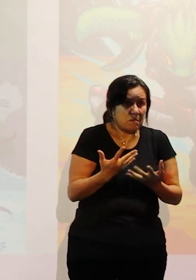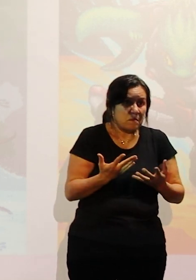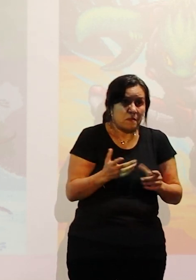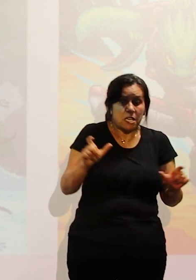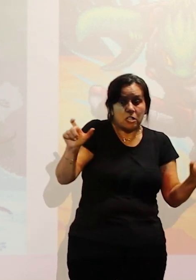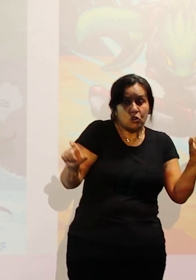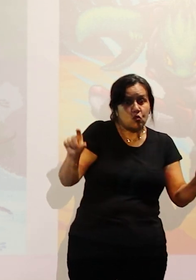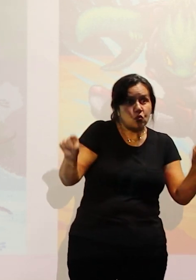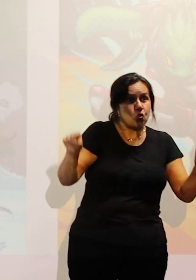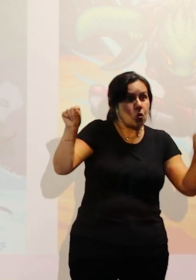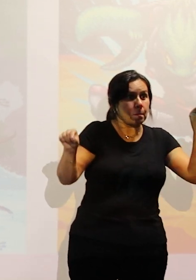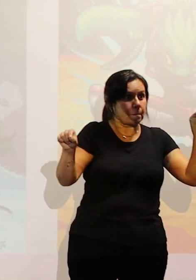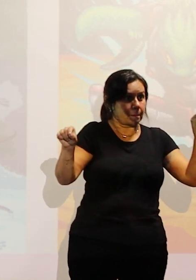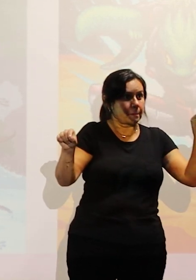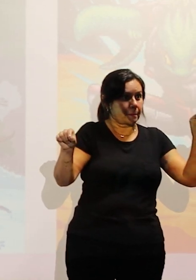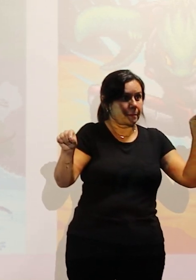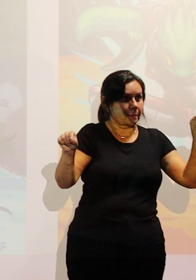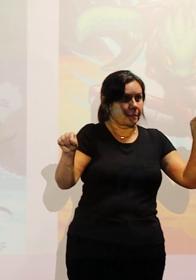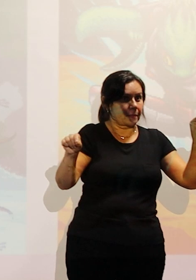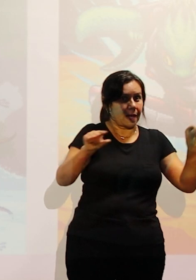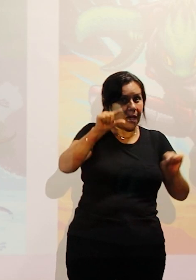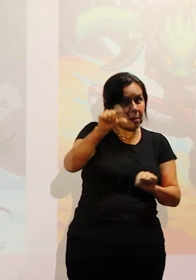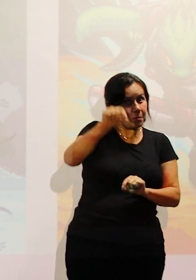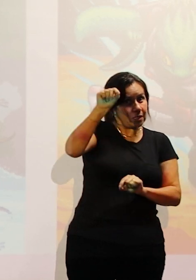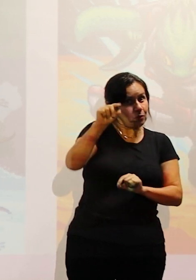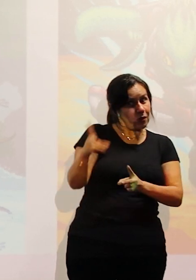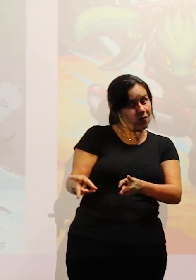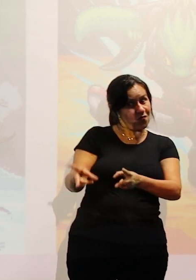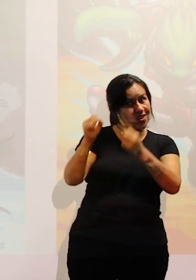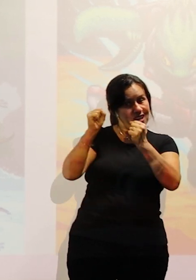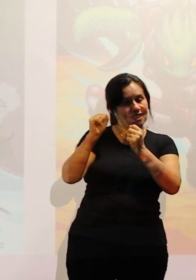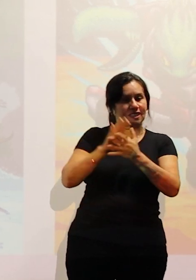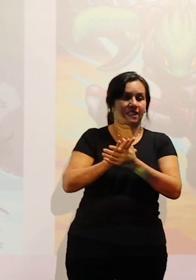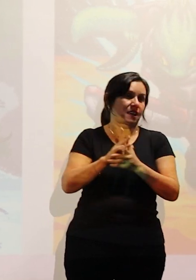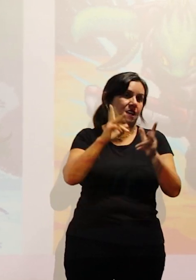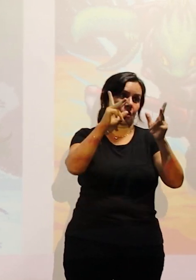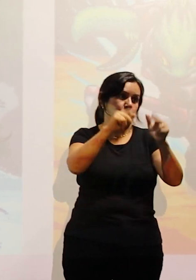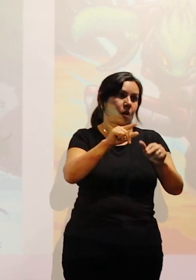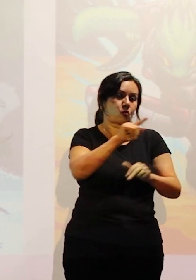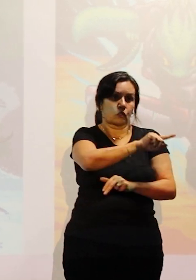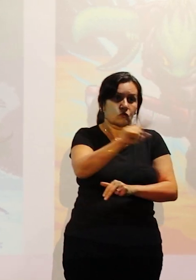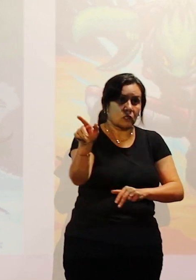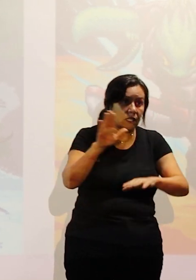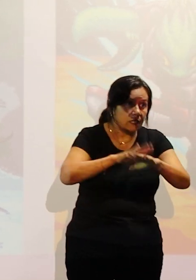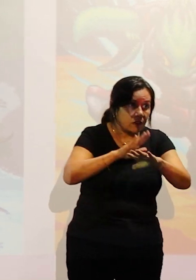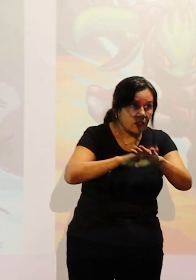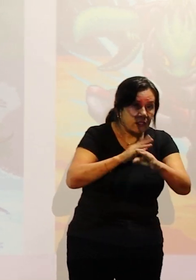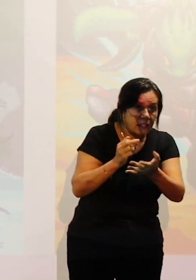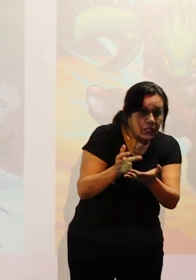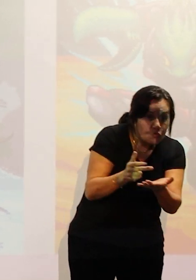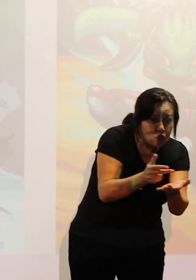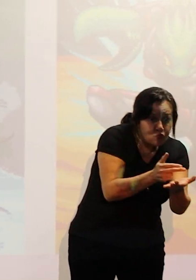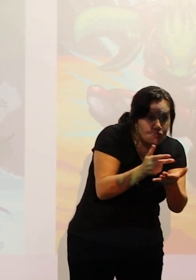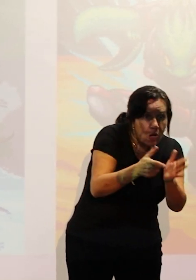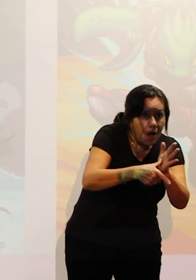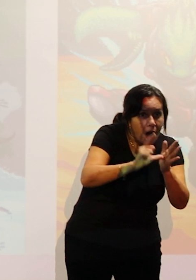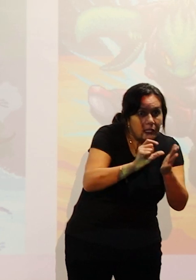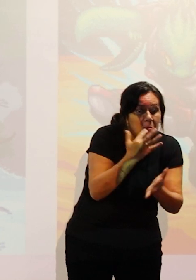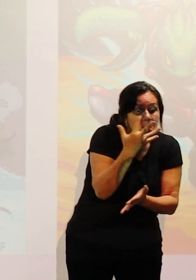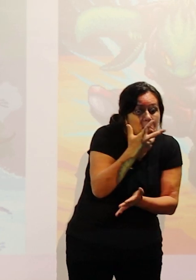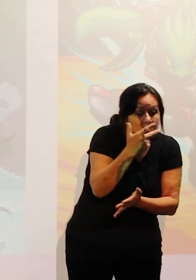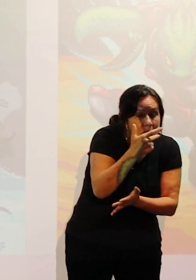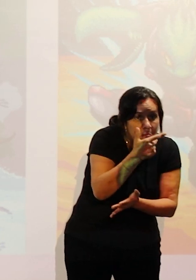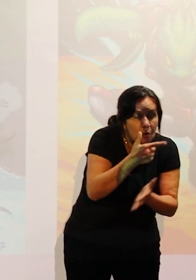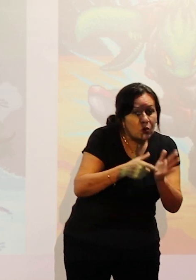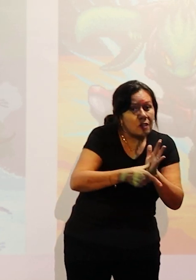você vai bater o olho e falar bravo. É basicamente isso. Então, quando você está fazendo arte, antes da arte ser bonita,